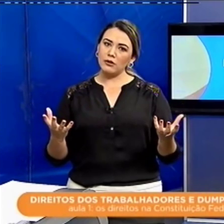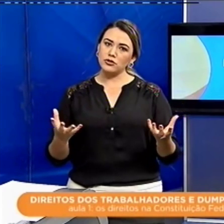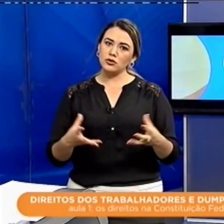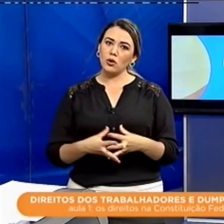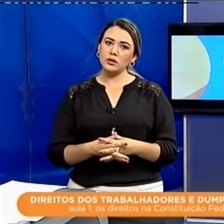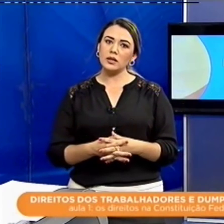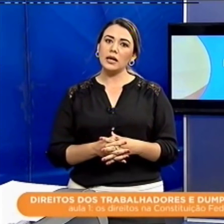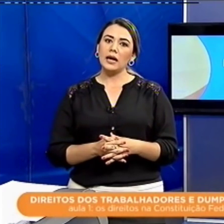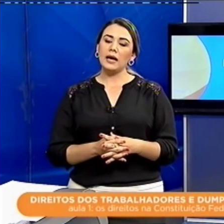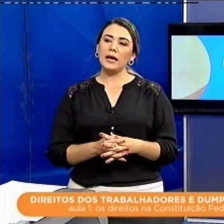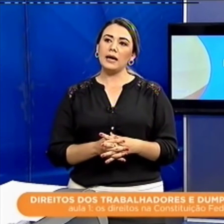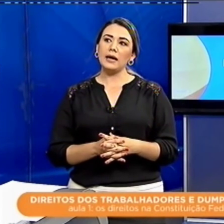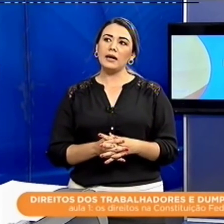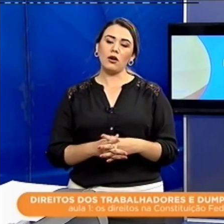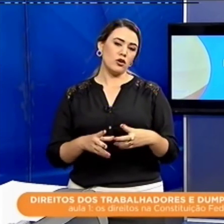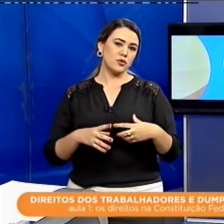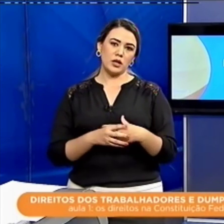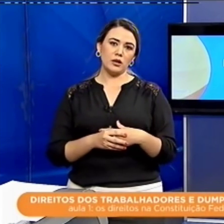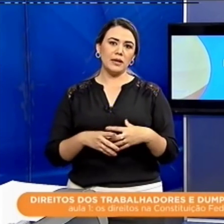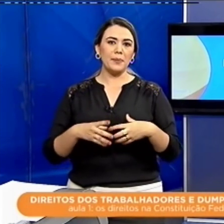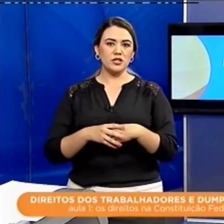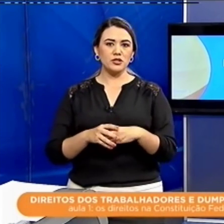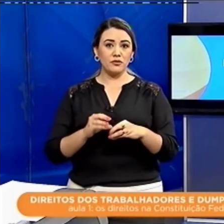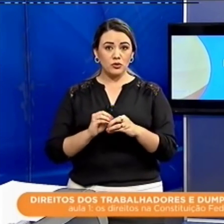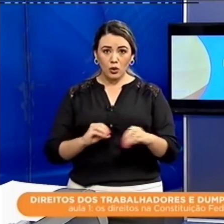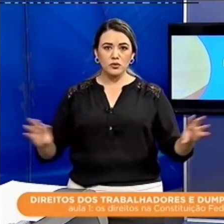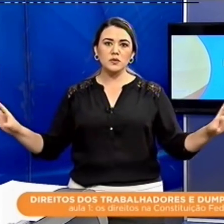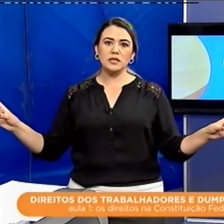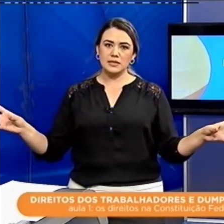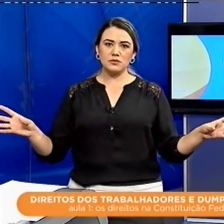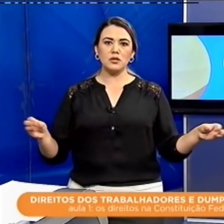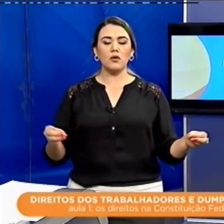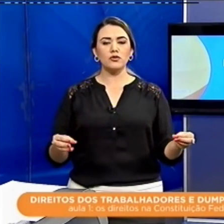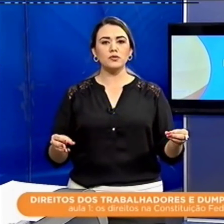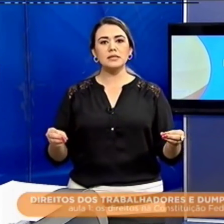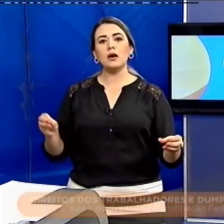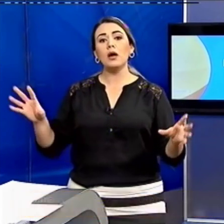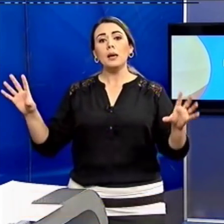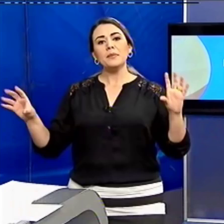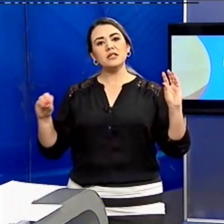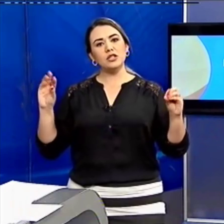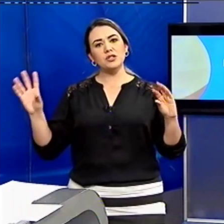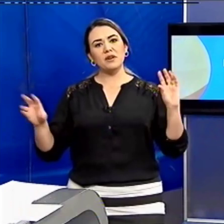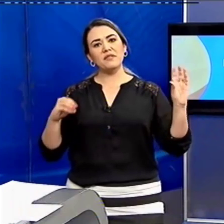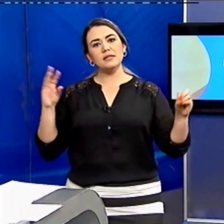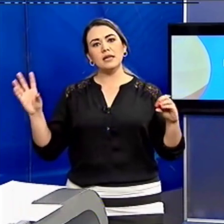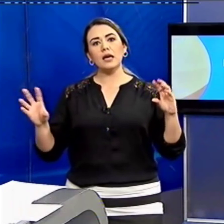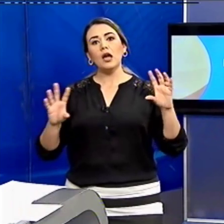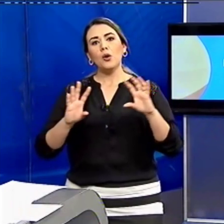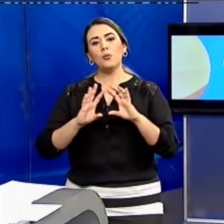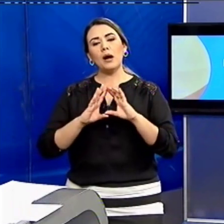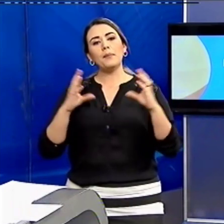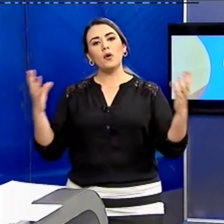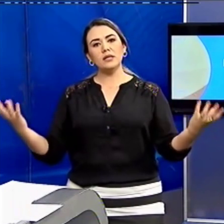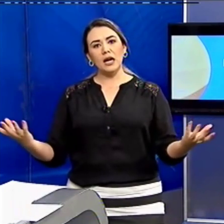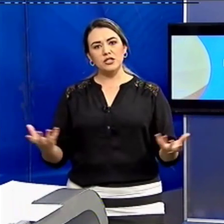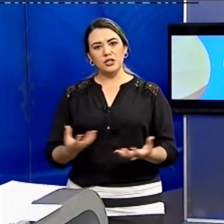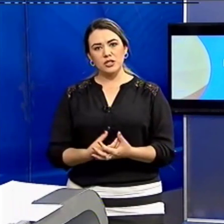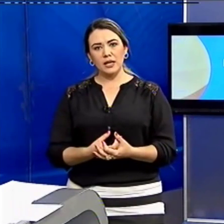de toda, lógico que não dá para a gente ver todos os incisos da Constituição, mas a gente vai fazer uma abordagem